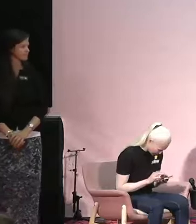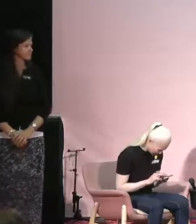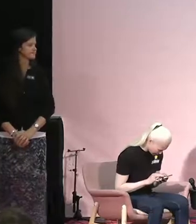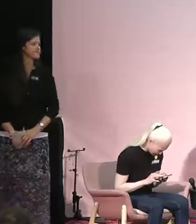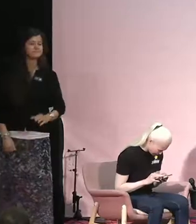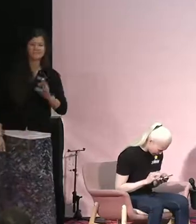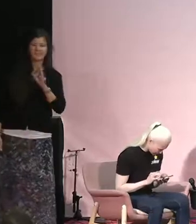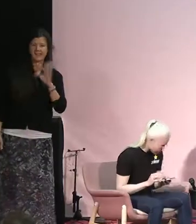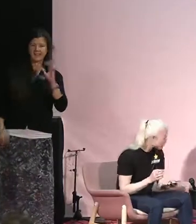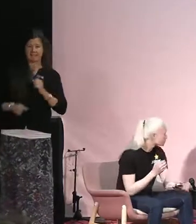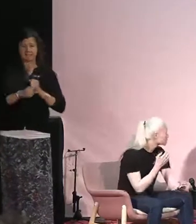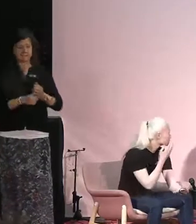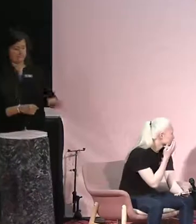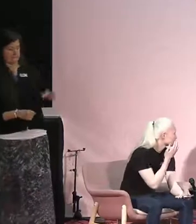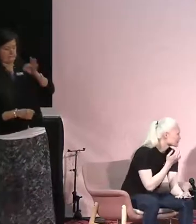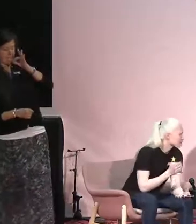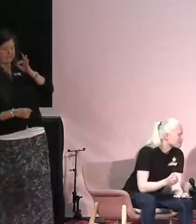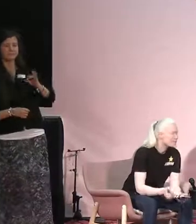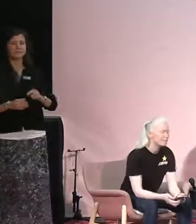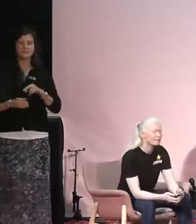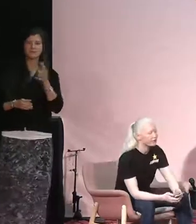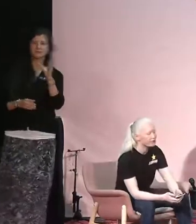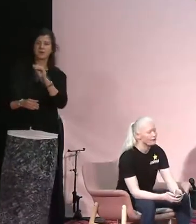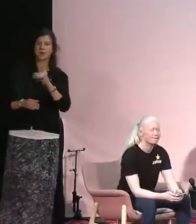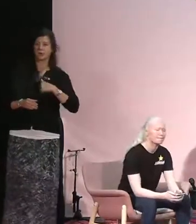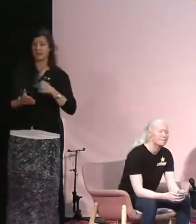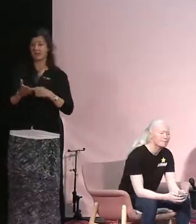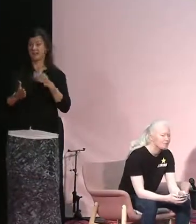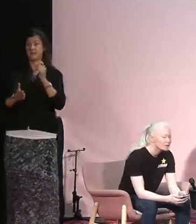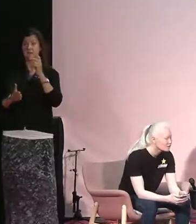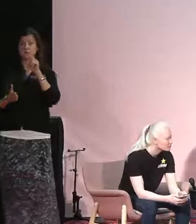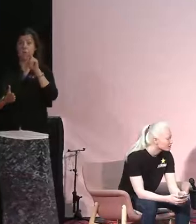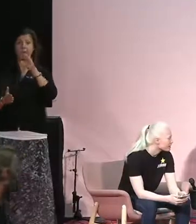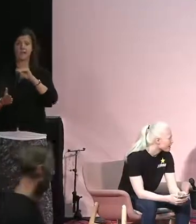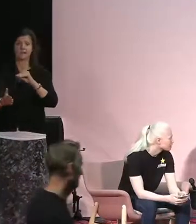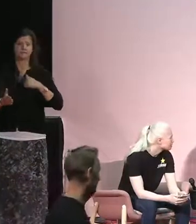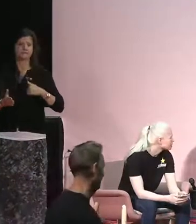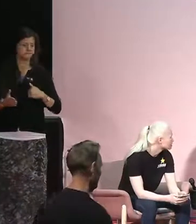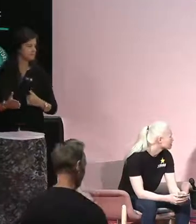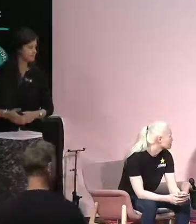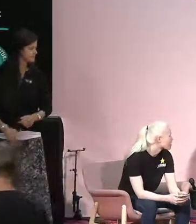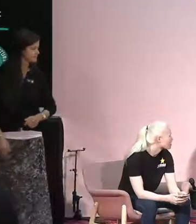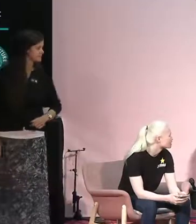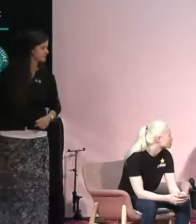Okej, den sitter lite fast. Jag får sitta så här. Ja, jag heter då Eleonora och